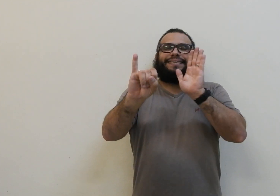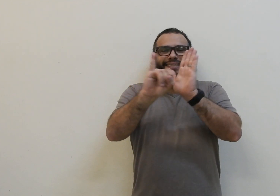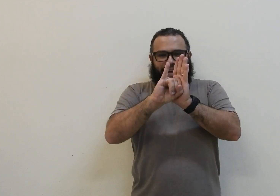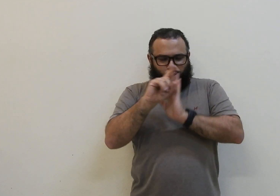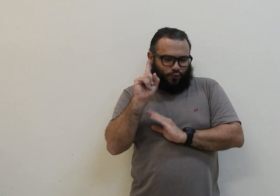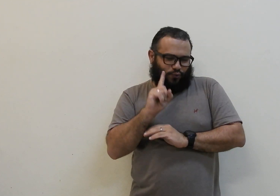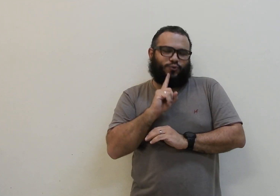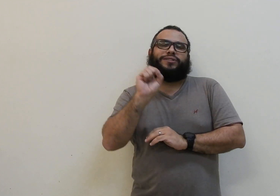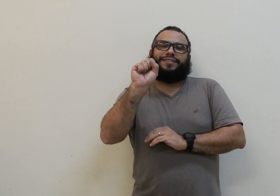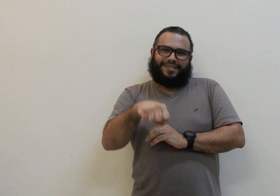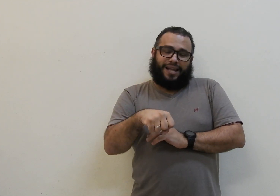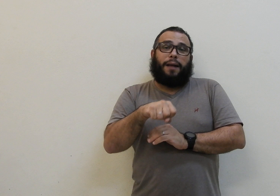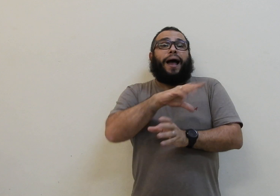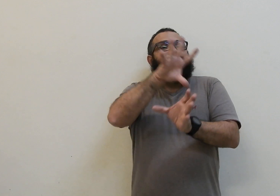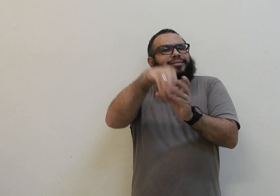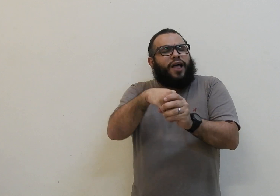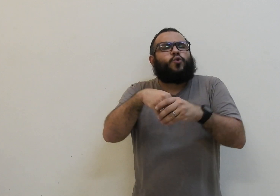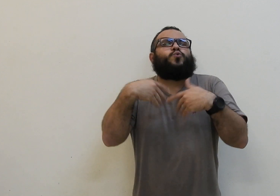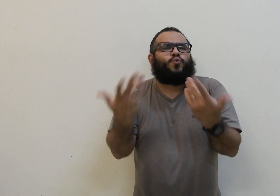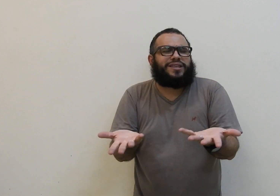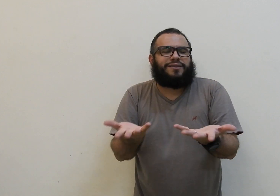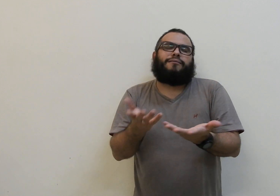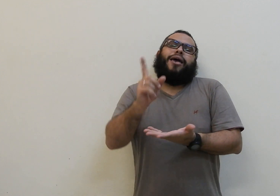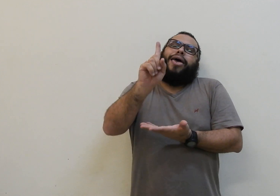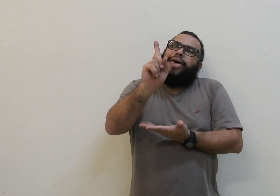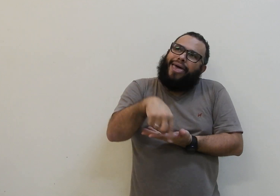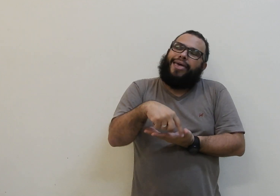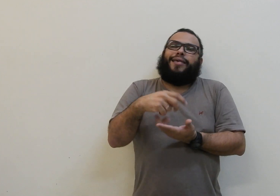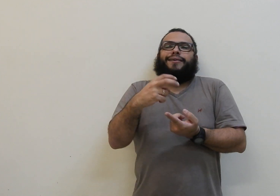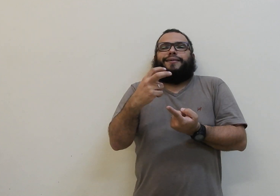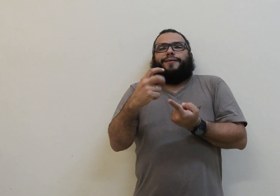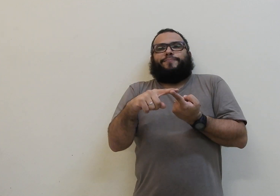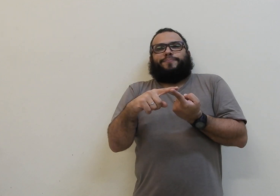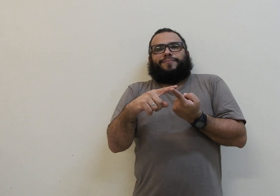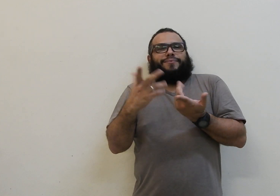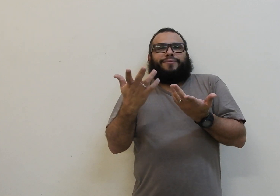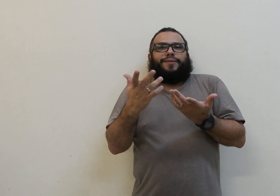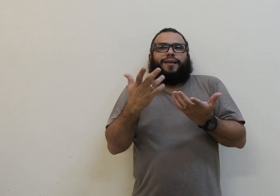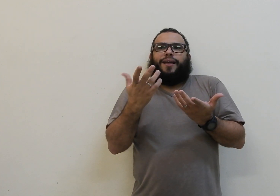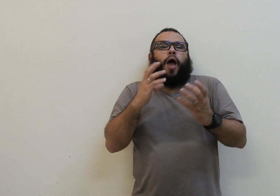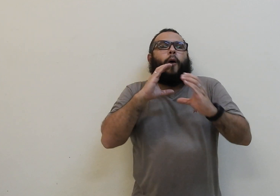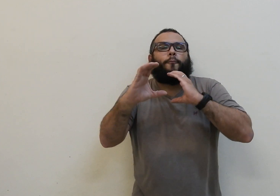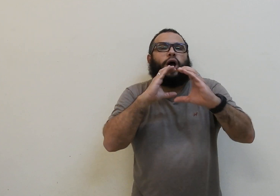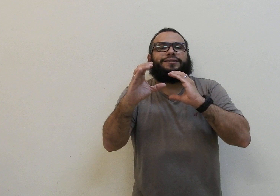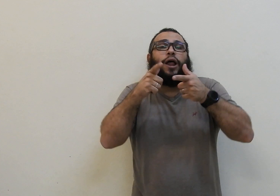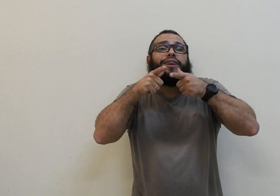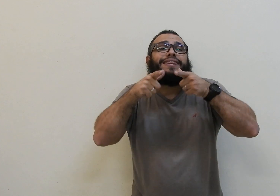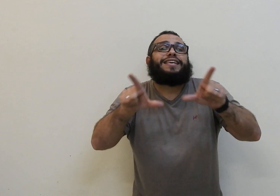como assim? Tem identidade surda? Sim, tem identidade surda. E quais são os componentes disso tudo que eu estou falando, né?